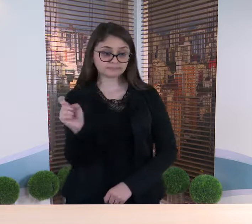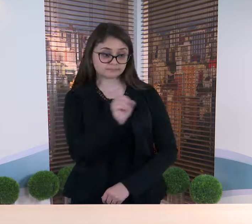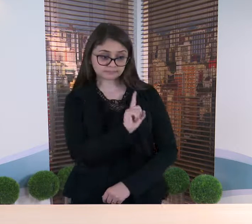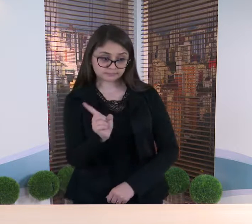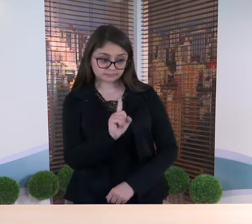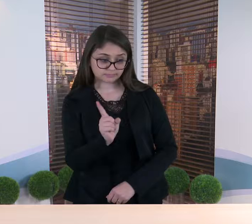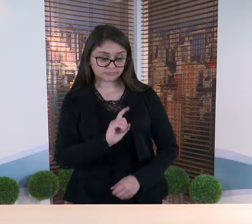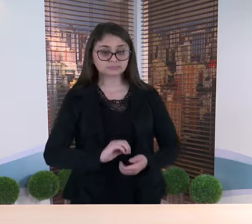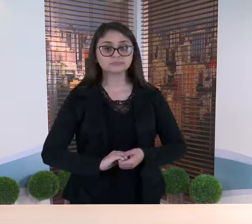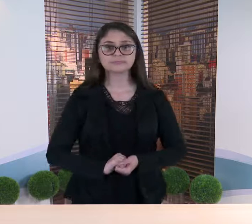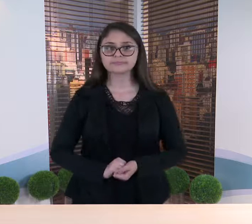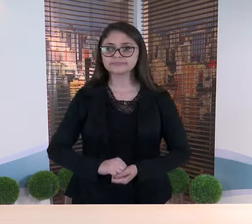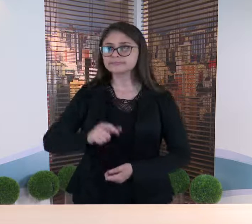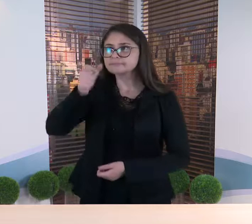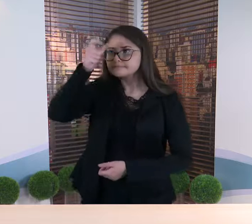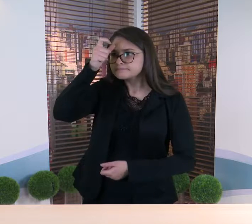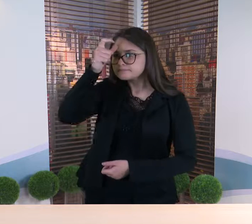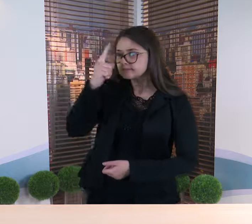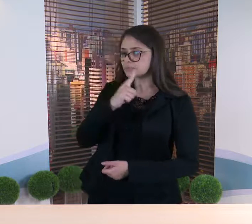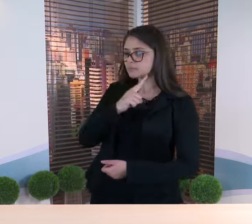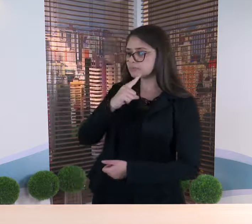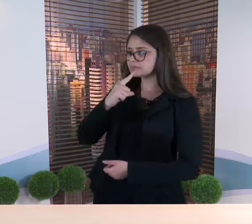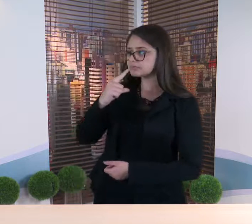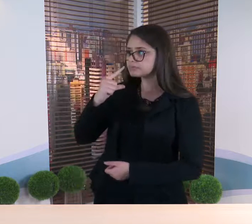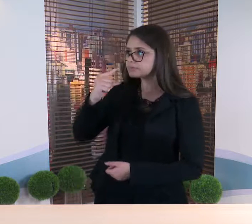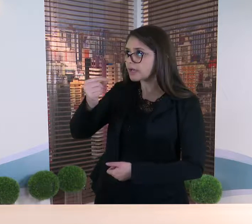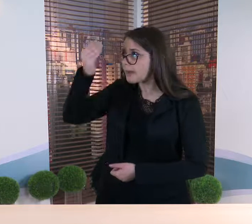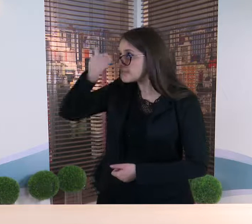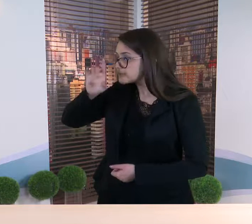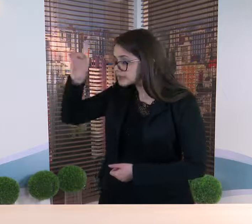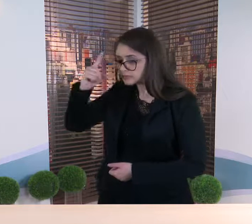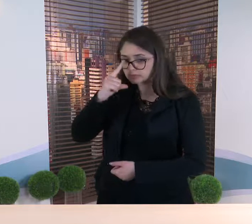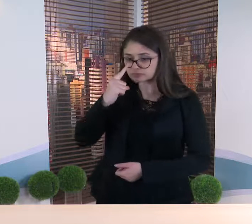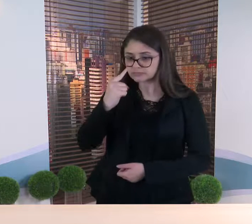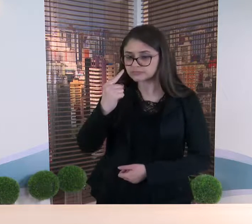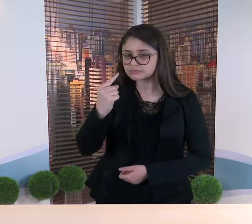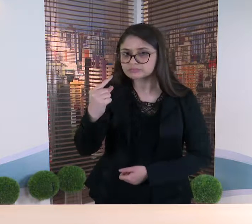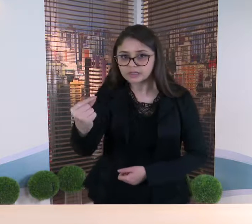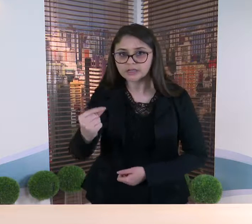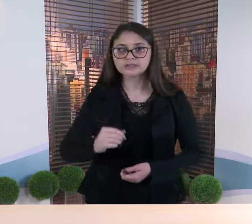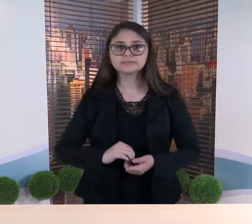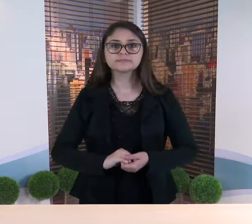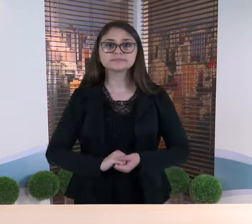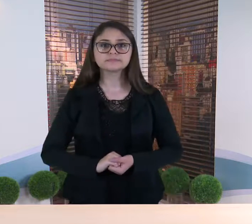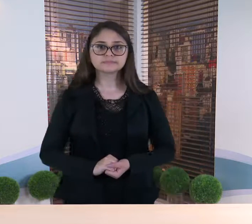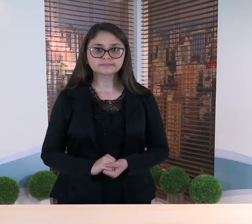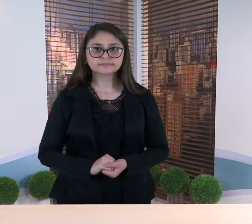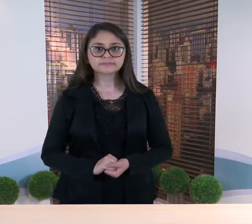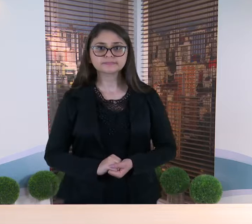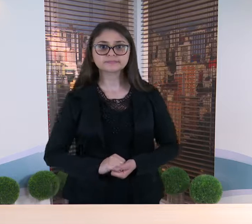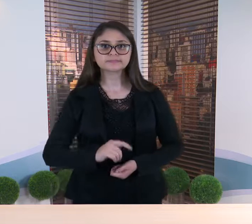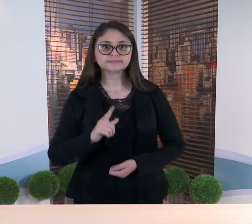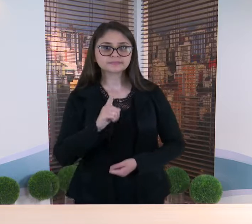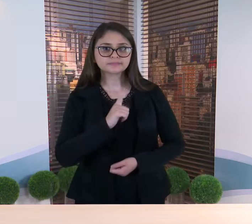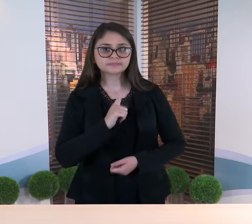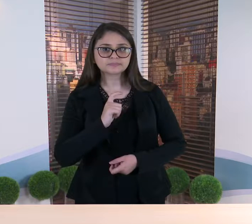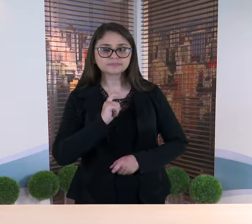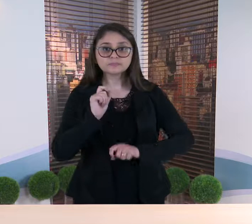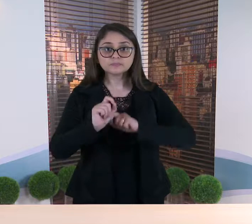Então saiu Satanás da presença do Senhor e feriu a Jó, de uma chaga maligna, desde